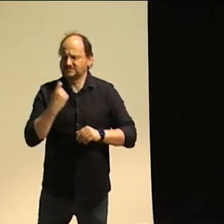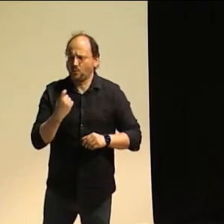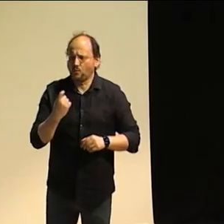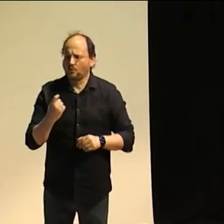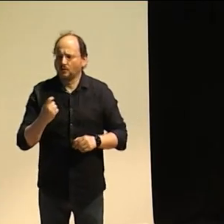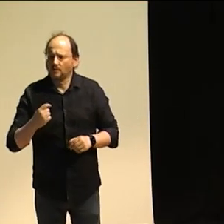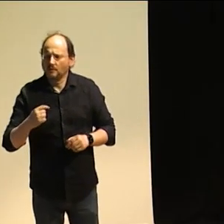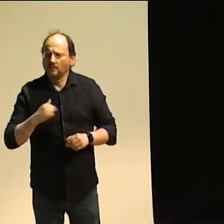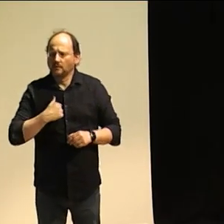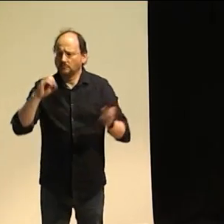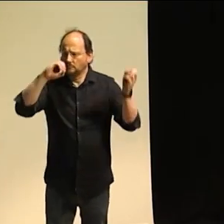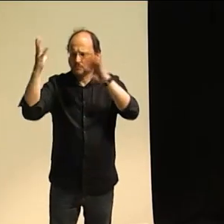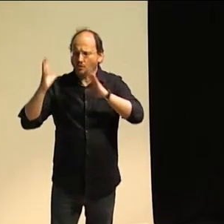Alors, je fais le miroir, encore une fois.